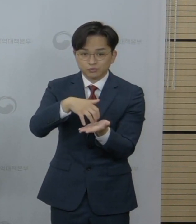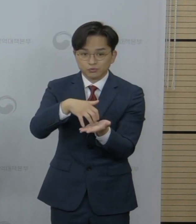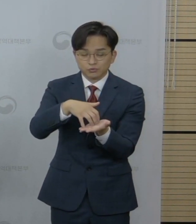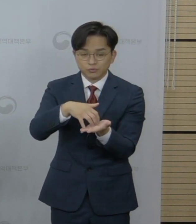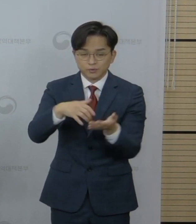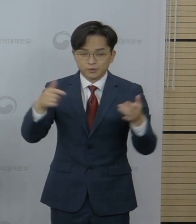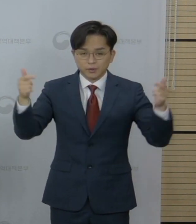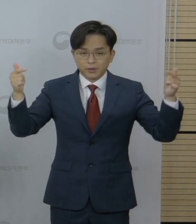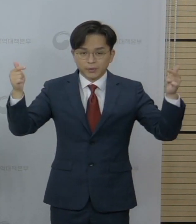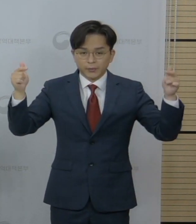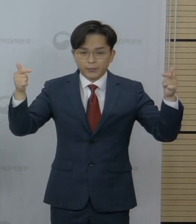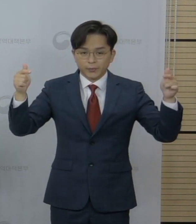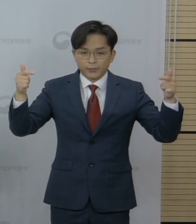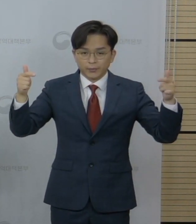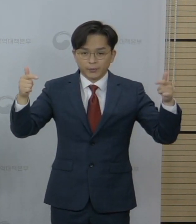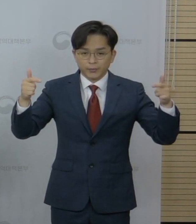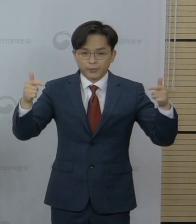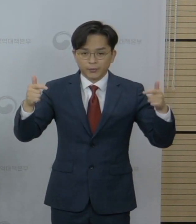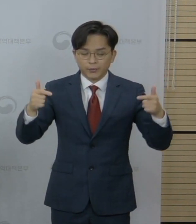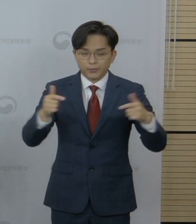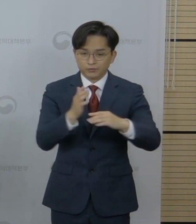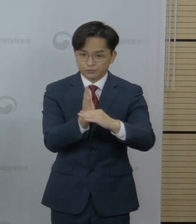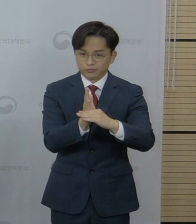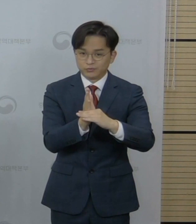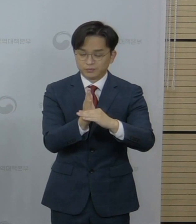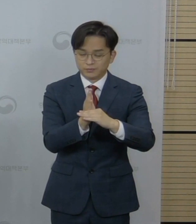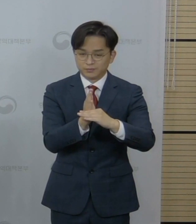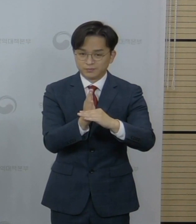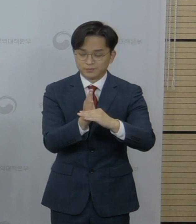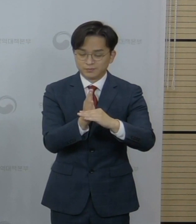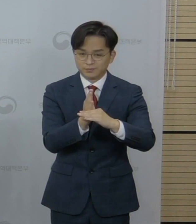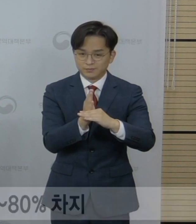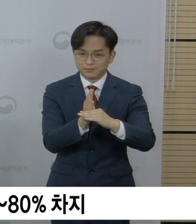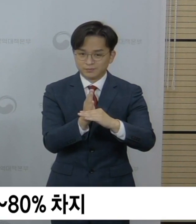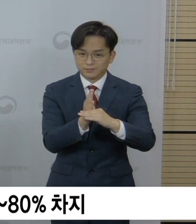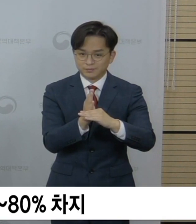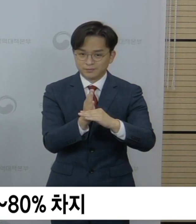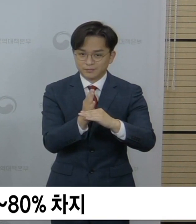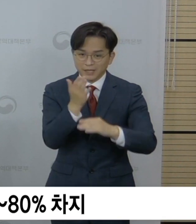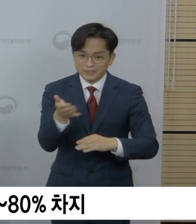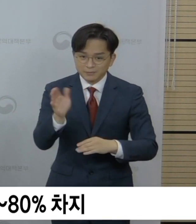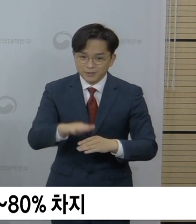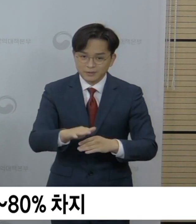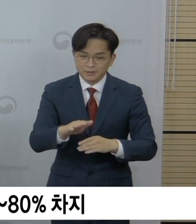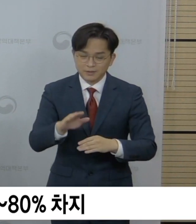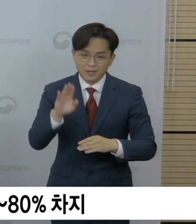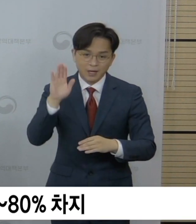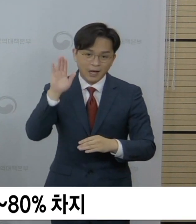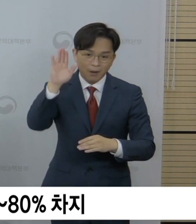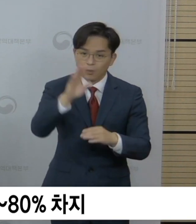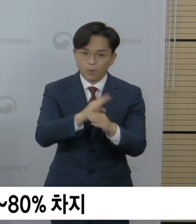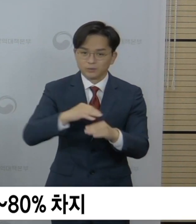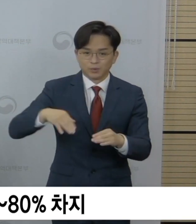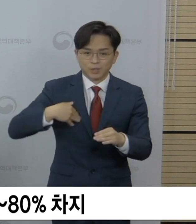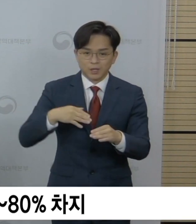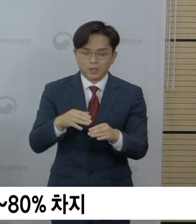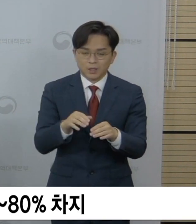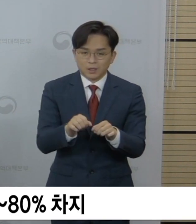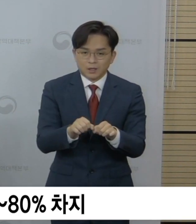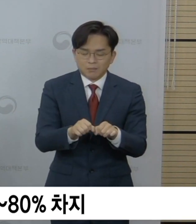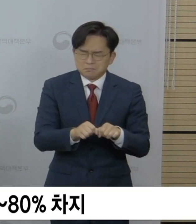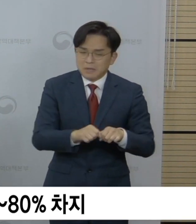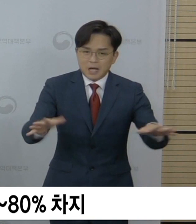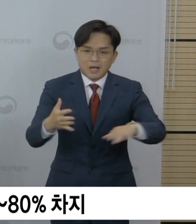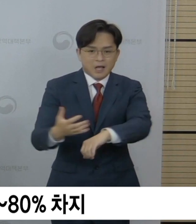및 관리되고 있습니다. 그러나 항상 폭발할 가능성은 상존하고 있습니다.